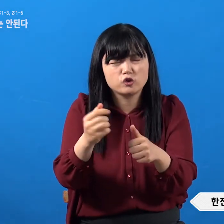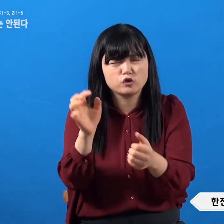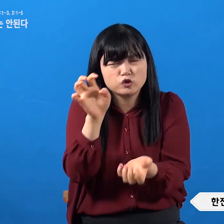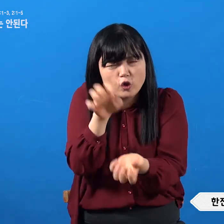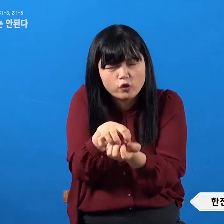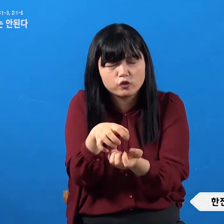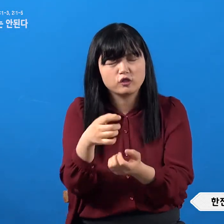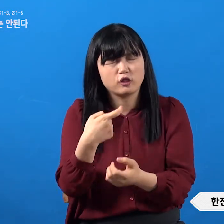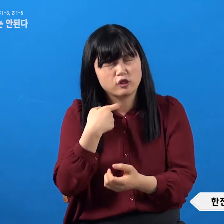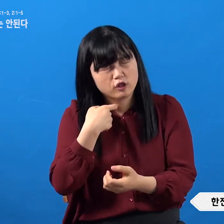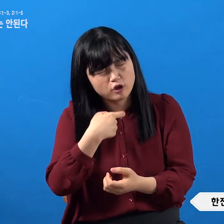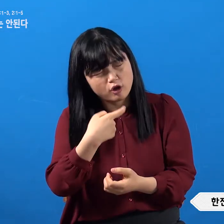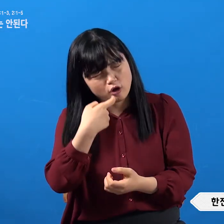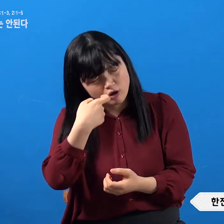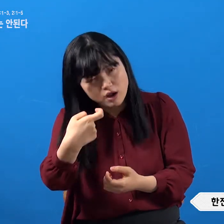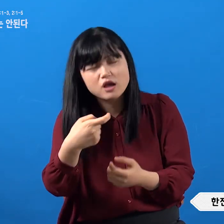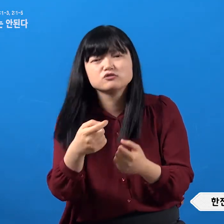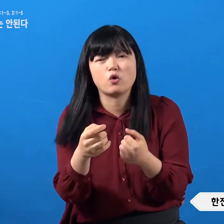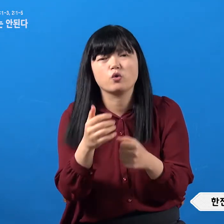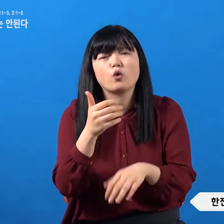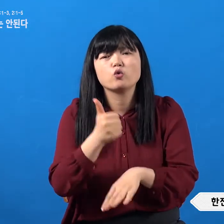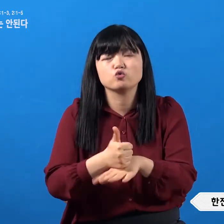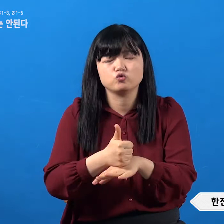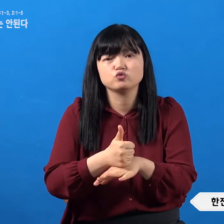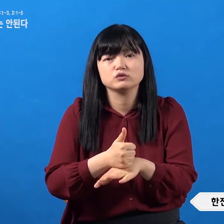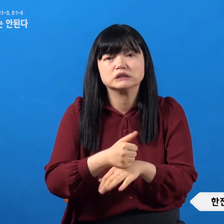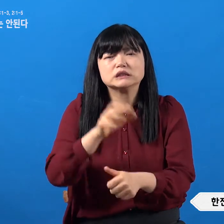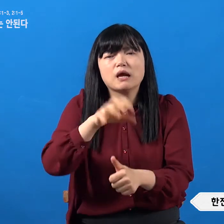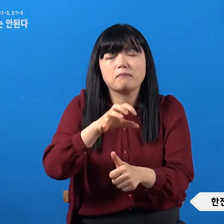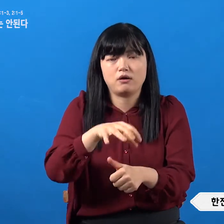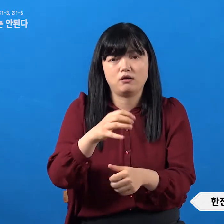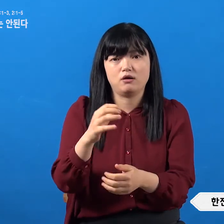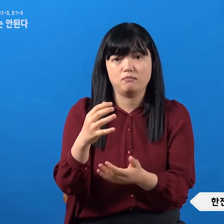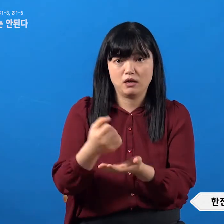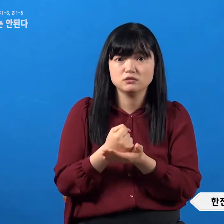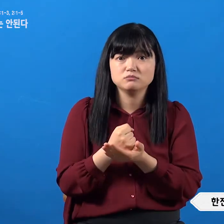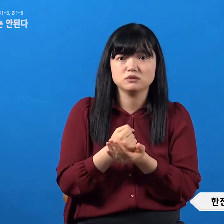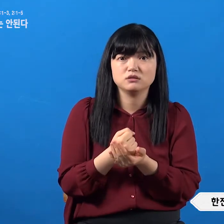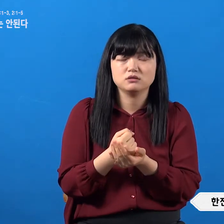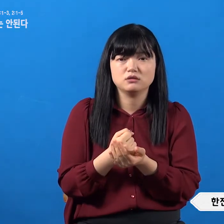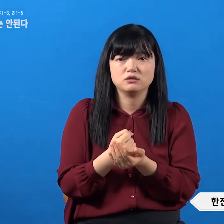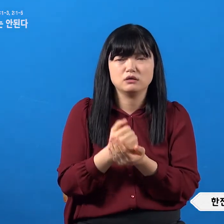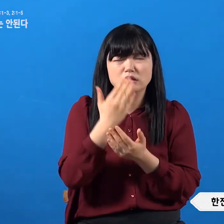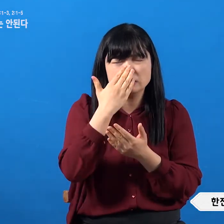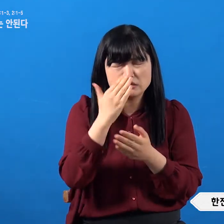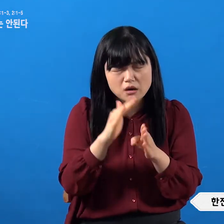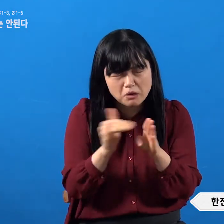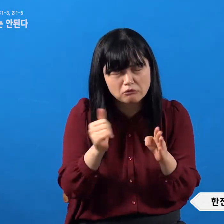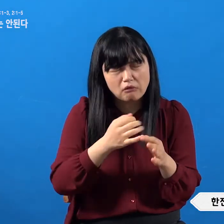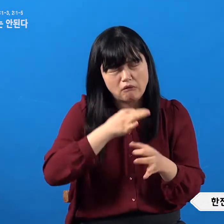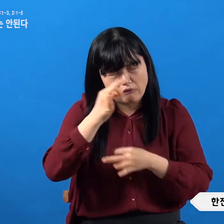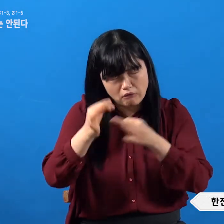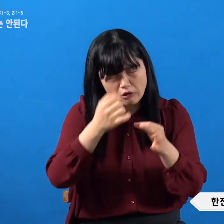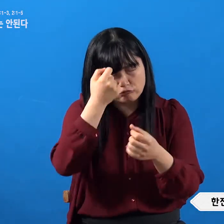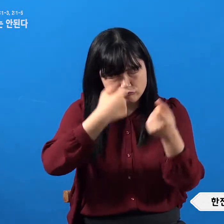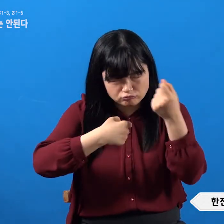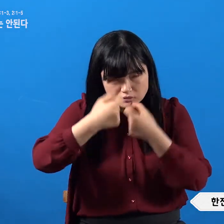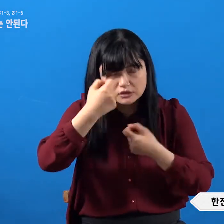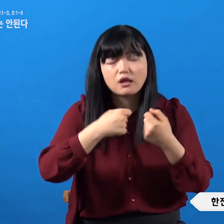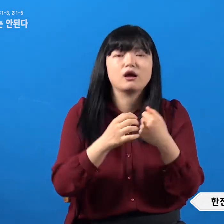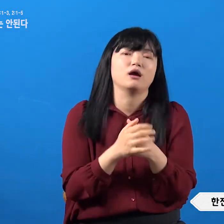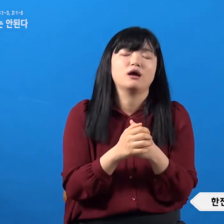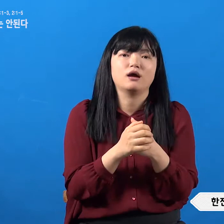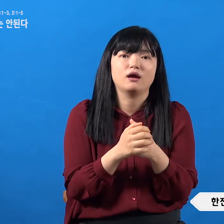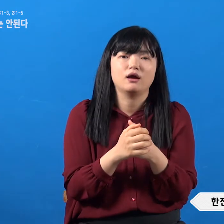것이라는 말씀입니다. 그 책망을 듣고 이스라엘 백성들이 소리를 높여서 웁니다.